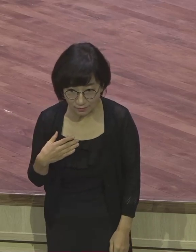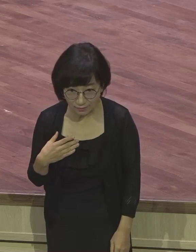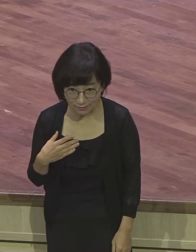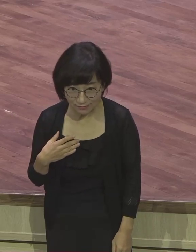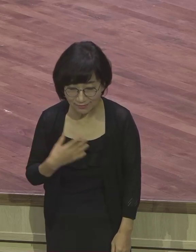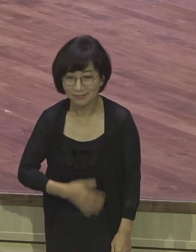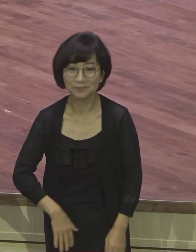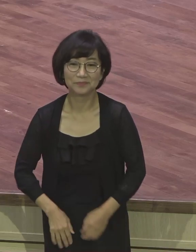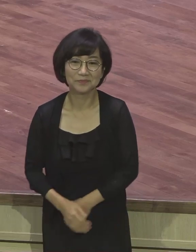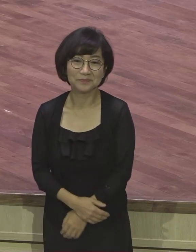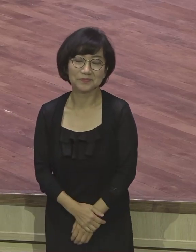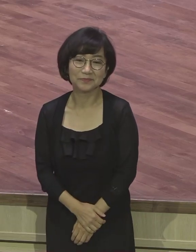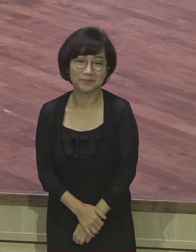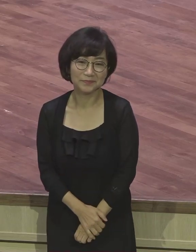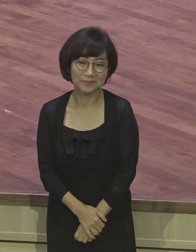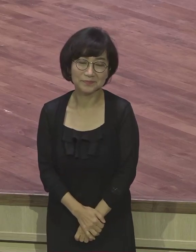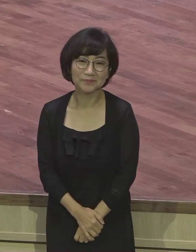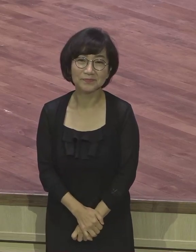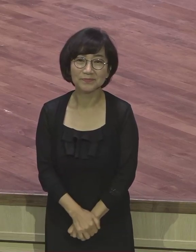그러니까